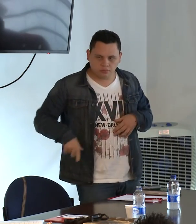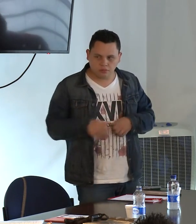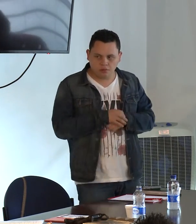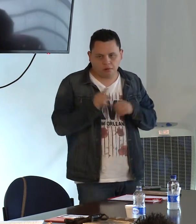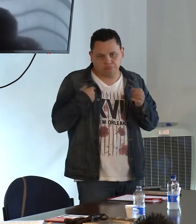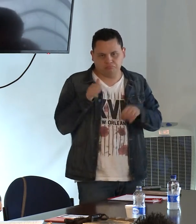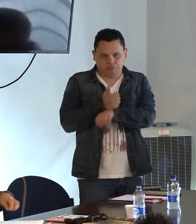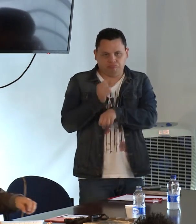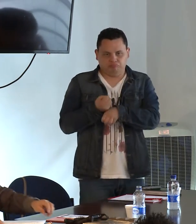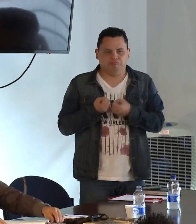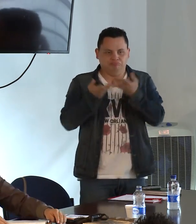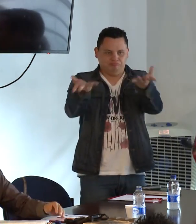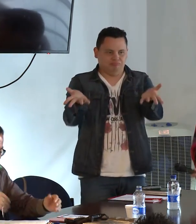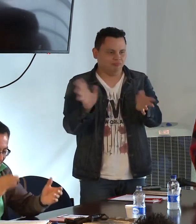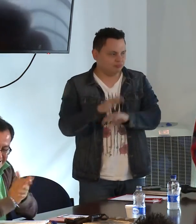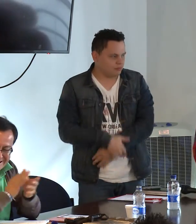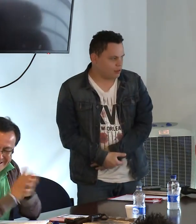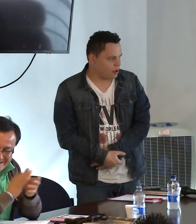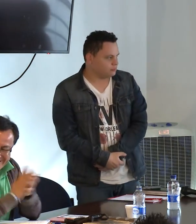pequeña tarea.